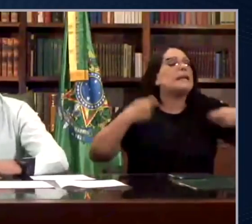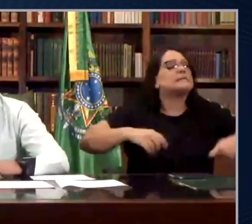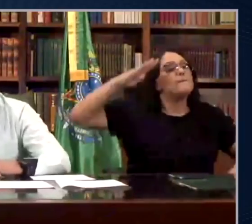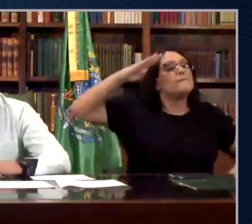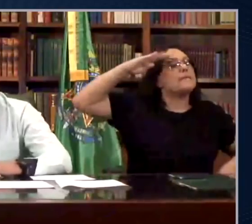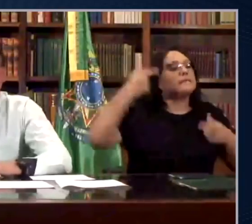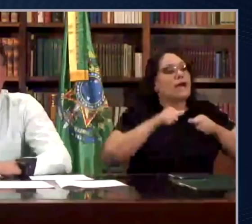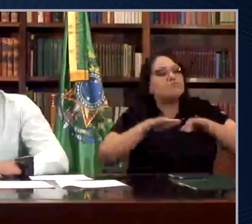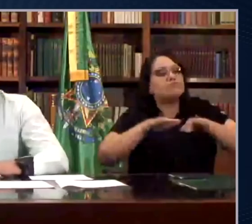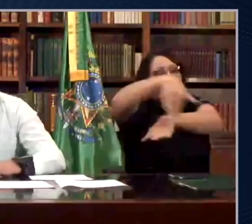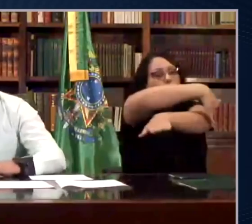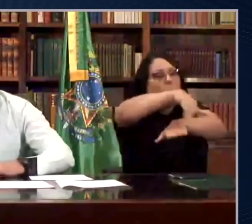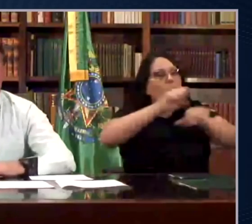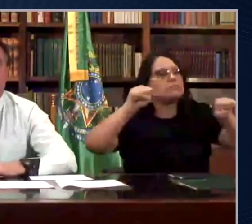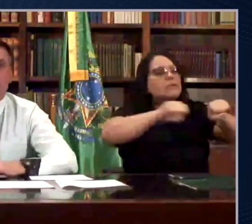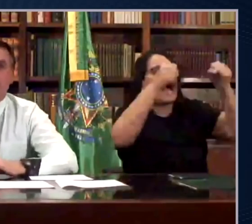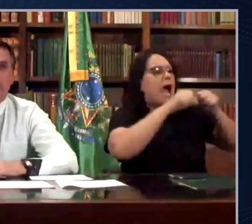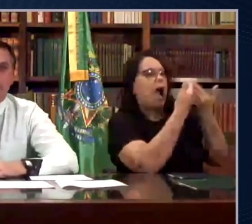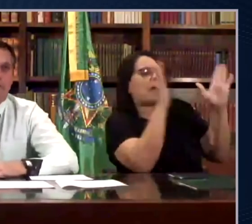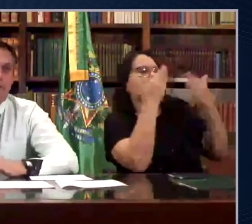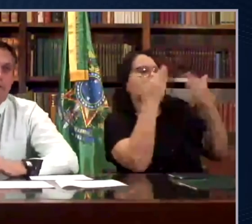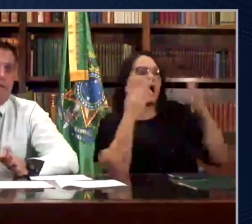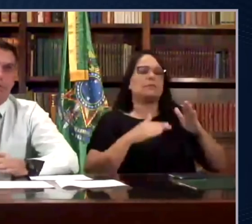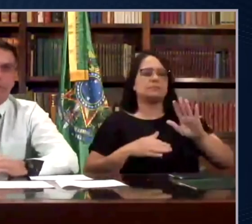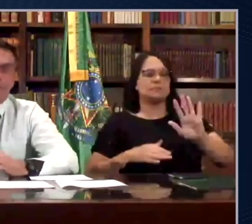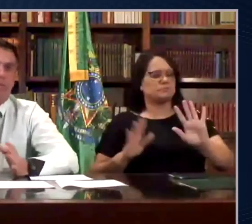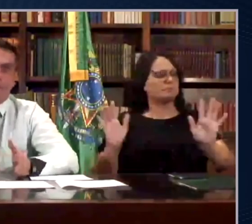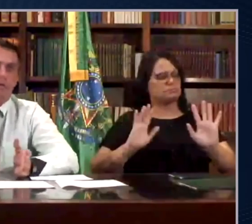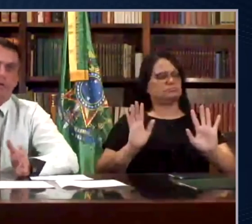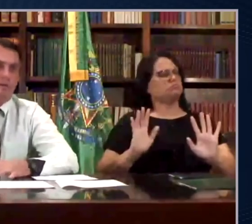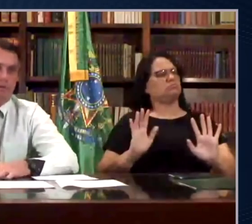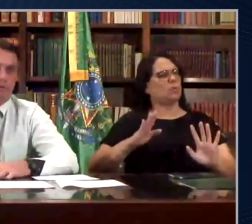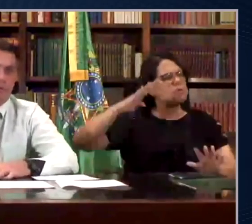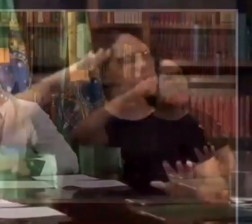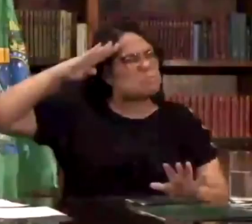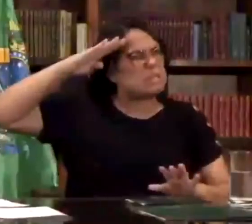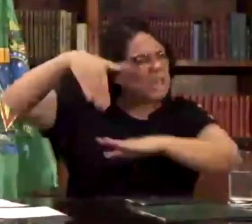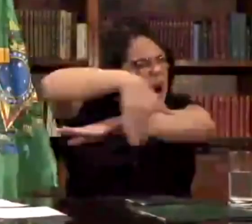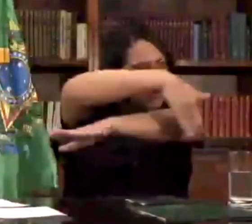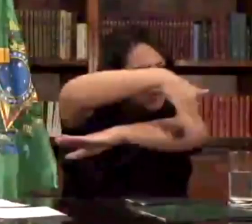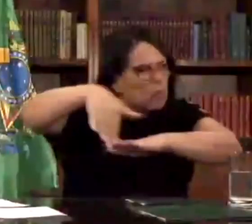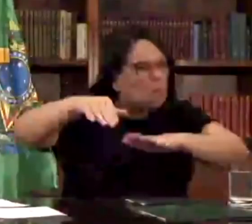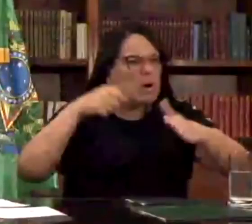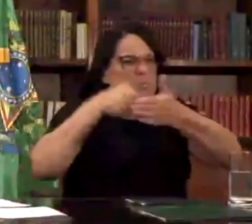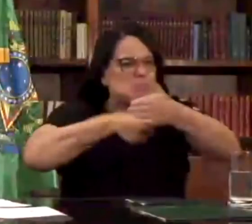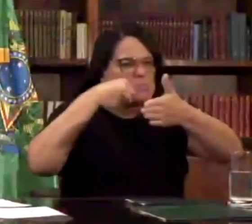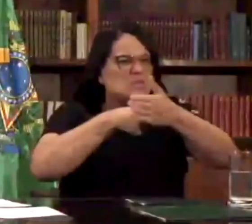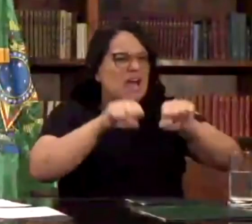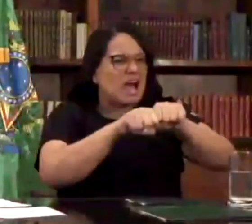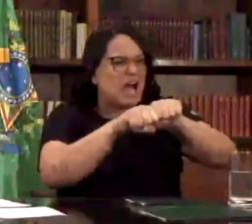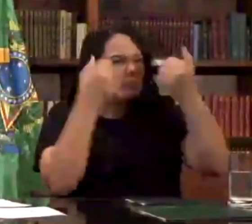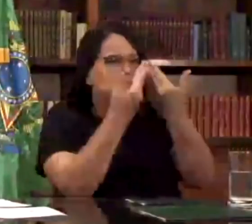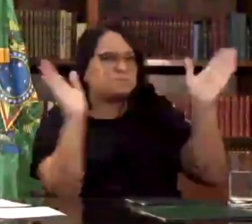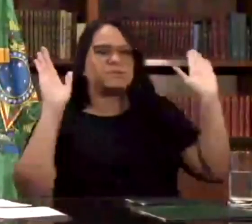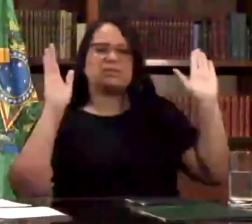cogita de alguma forma? Não, os militares não irão para a rua para reabrir o comércio. Não existe, né? Eu tenho